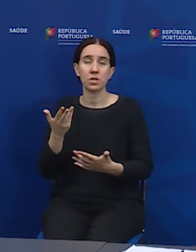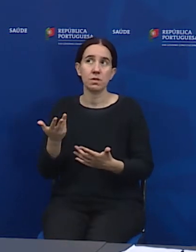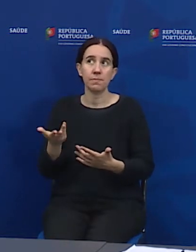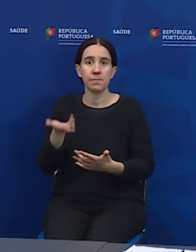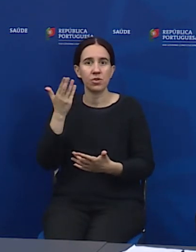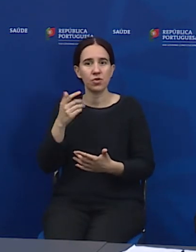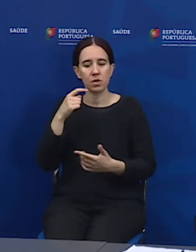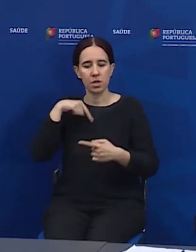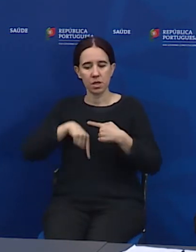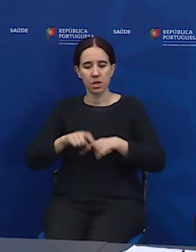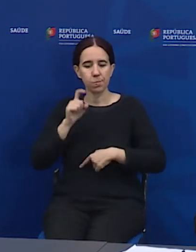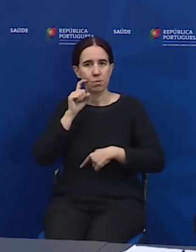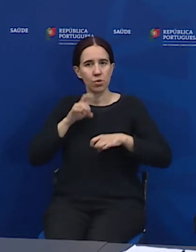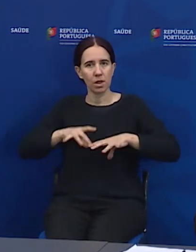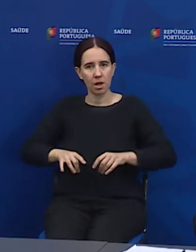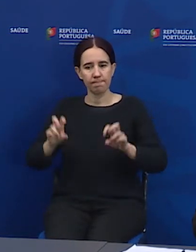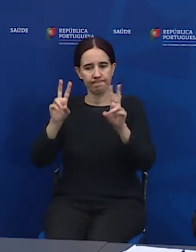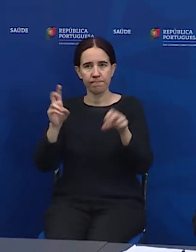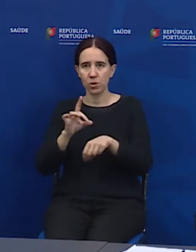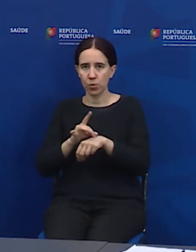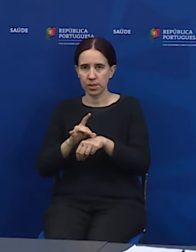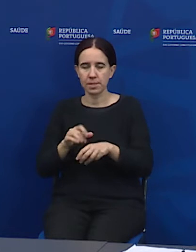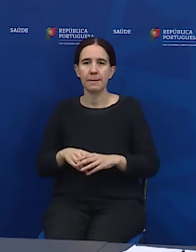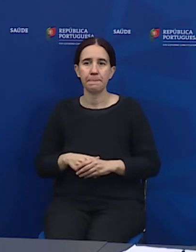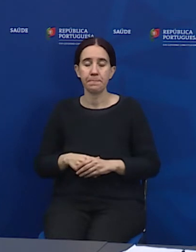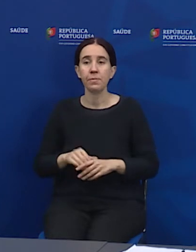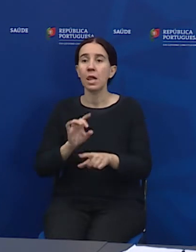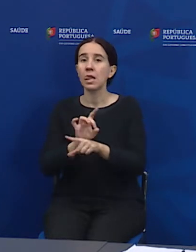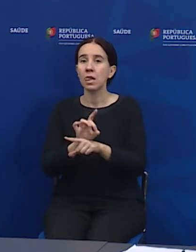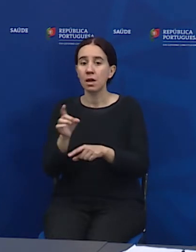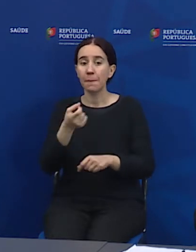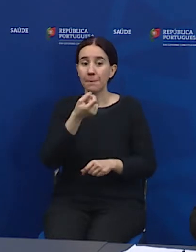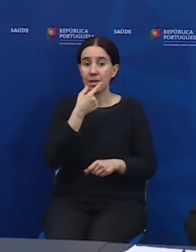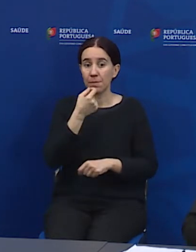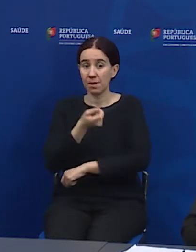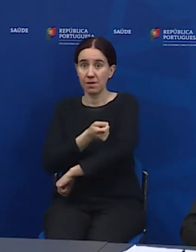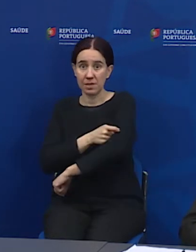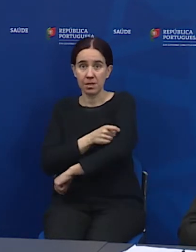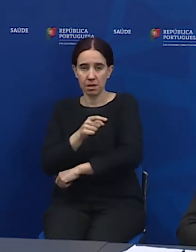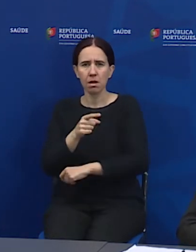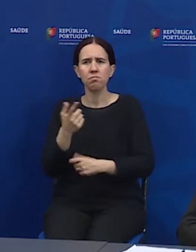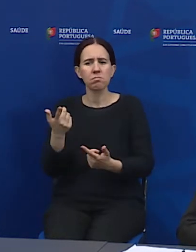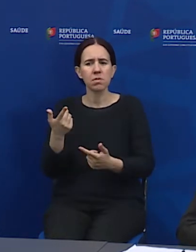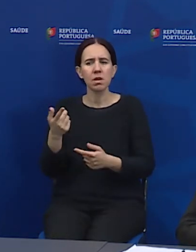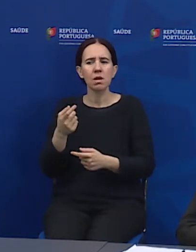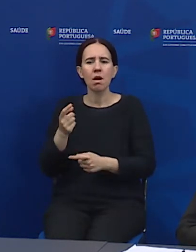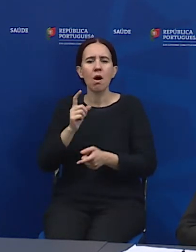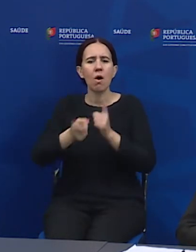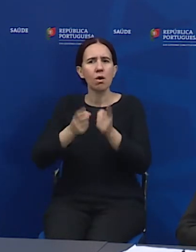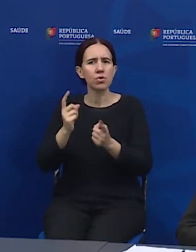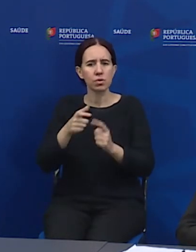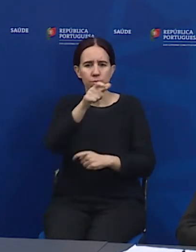mais imunidade perante esta doença e já que falo de medicamentos e vacinas o que é que está a ser